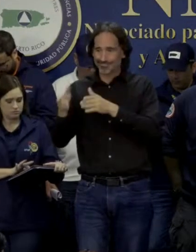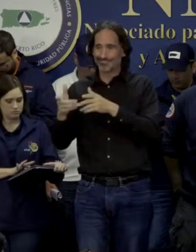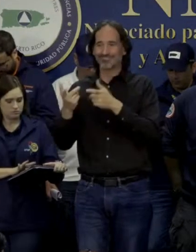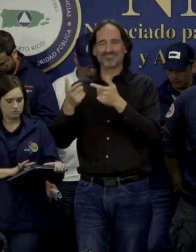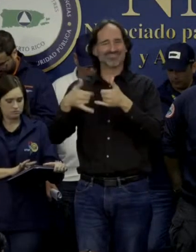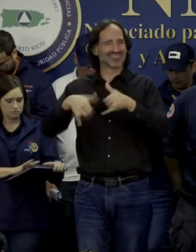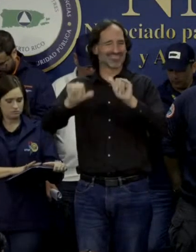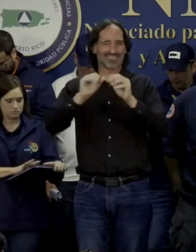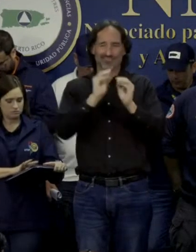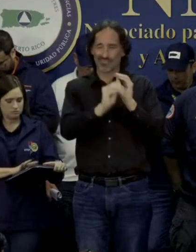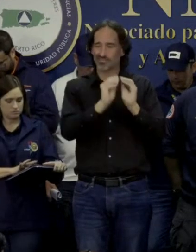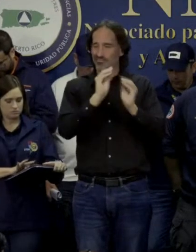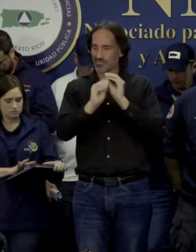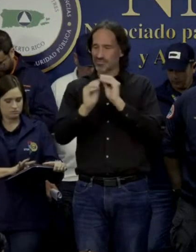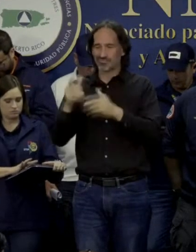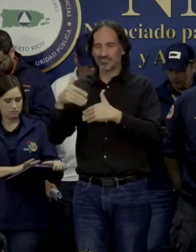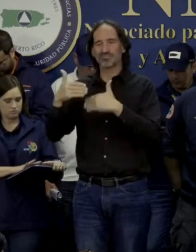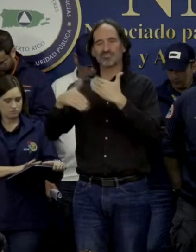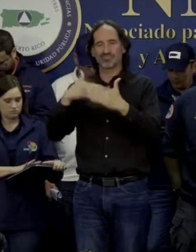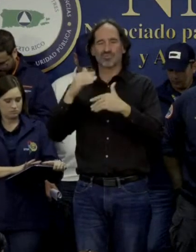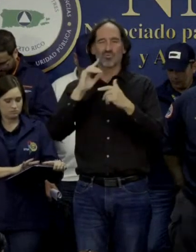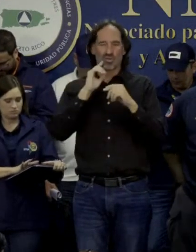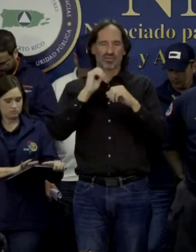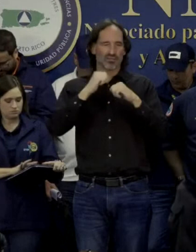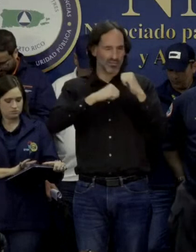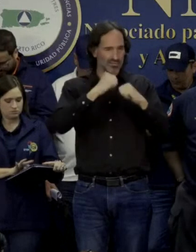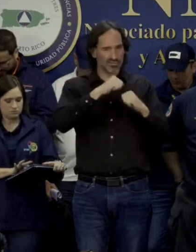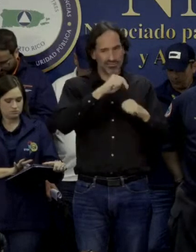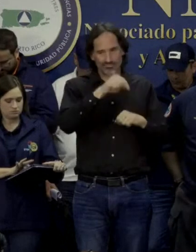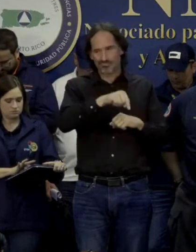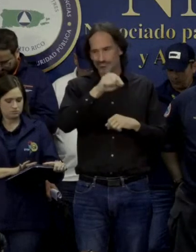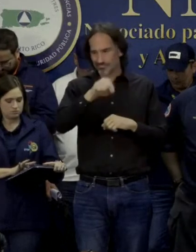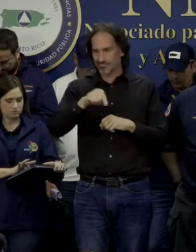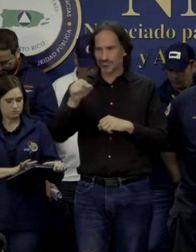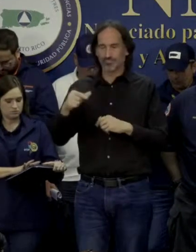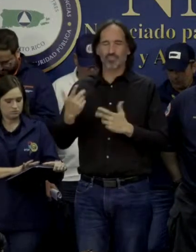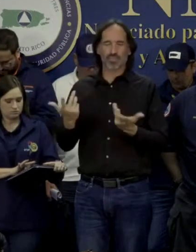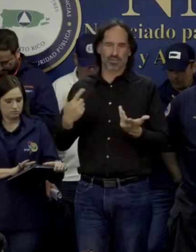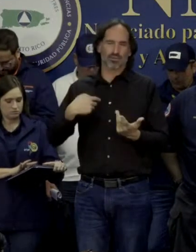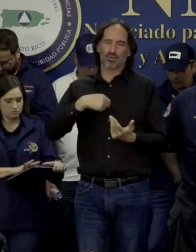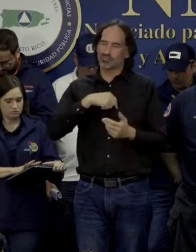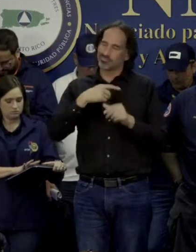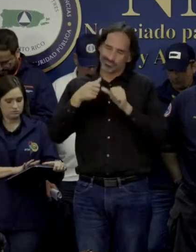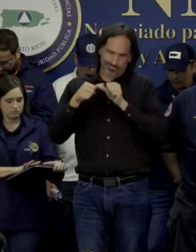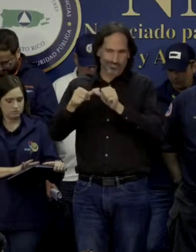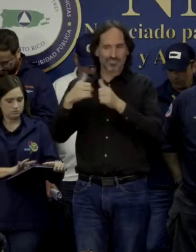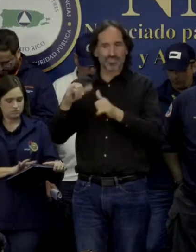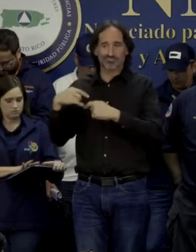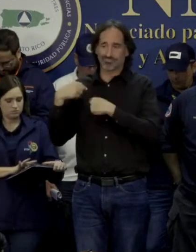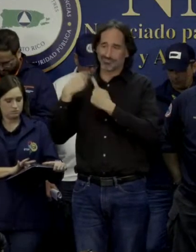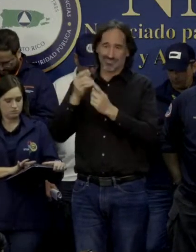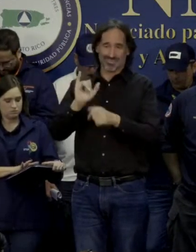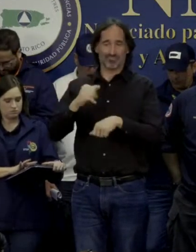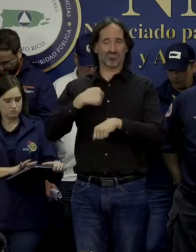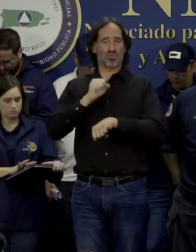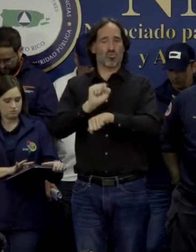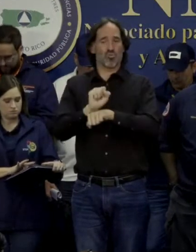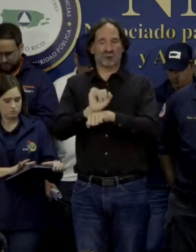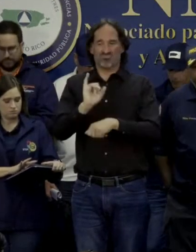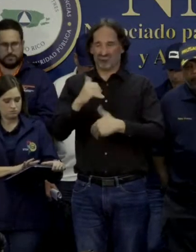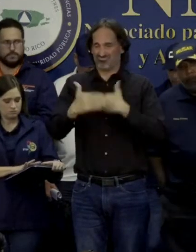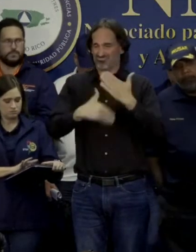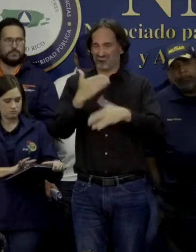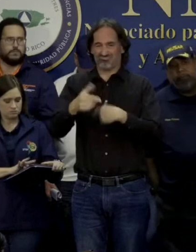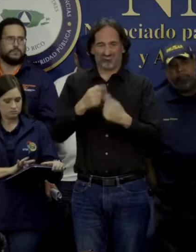duda alguna hemos hecho lo propio para prepararnos para este evento. Ningún evento se compara con